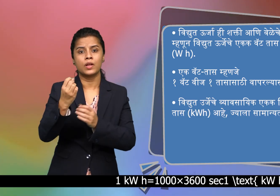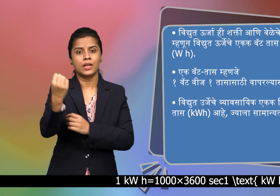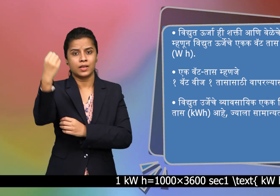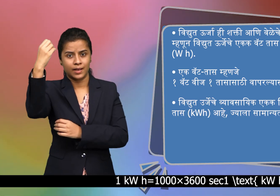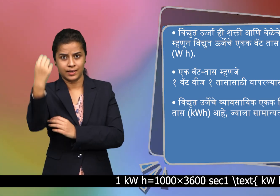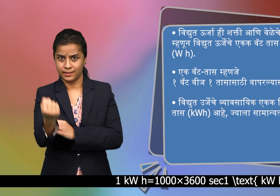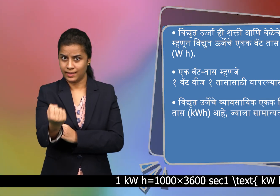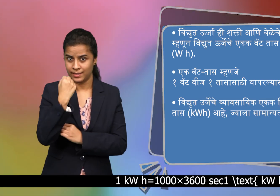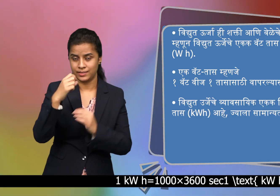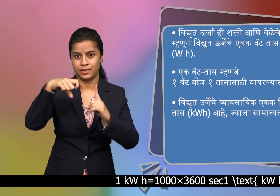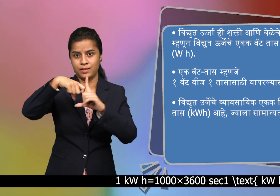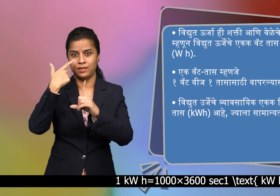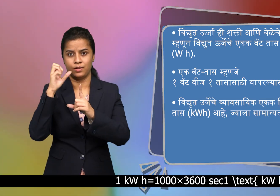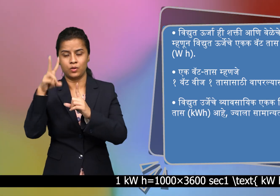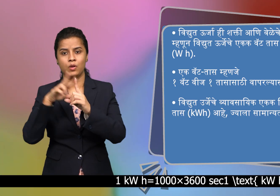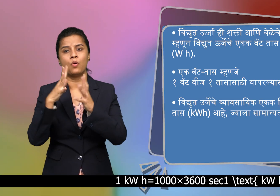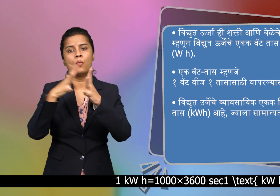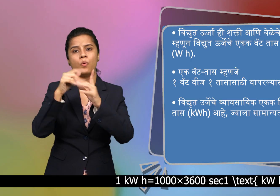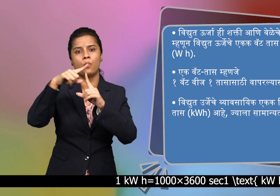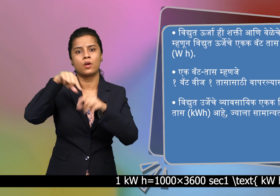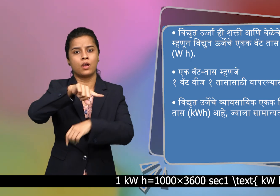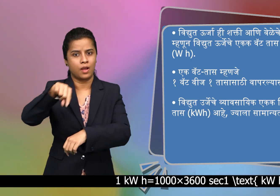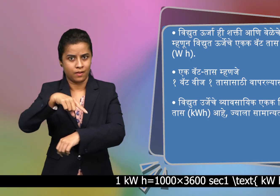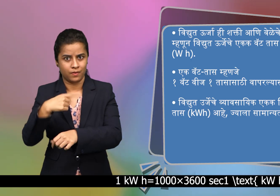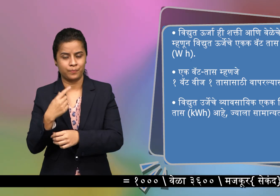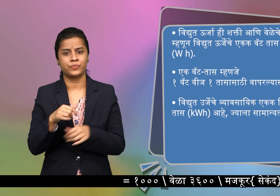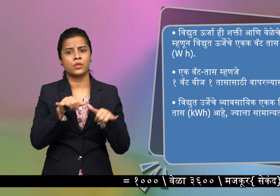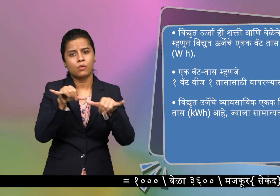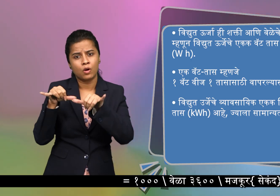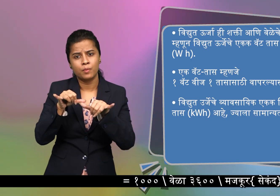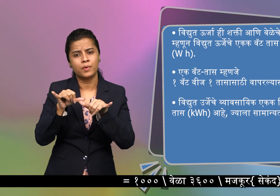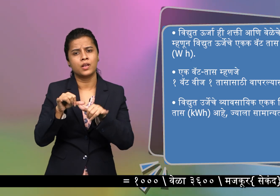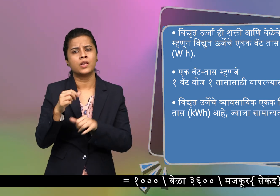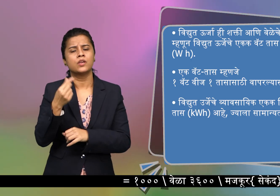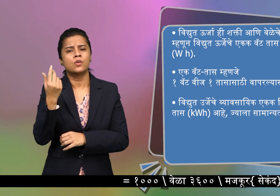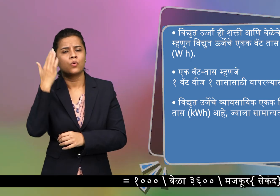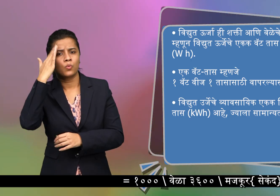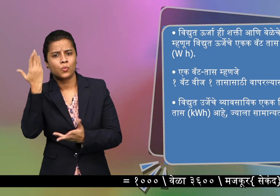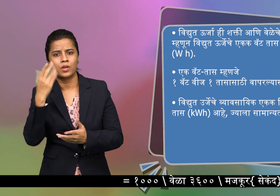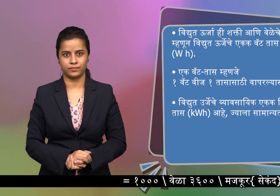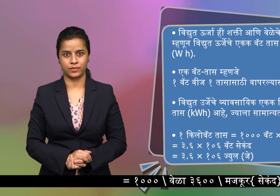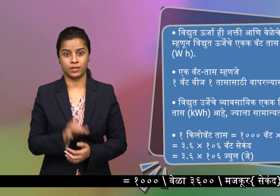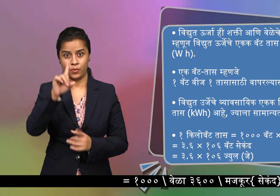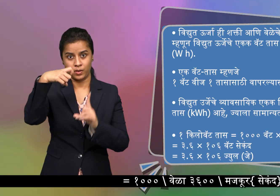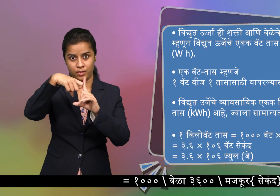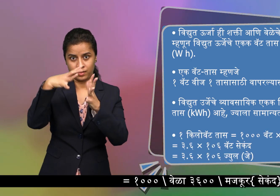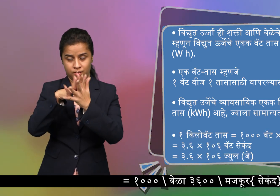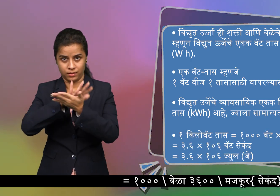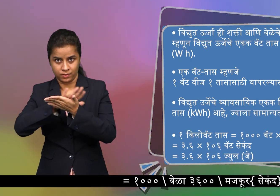3600 सेक. 1 टेक्स्ट kWh बरोबर 1000 टाइम्स 3600 टेक्सेक